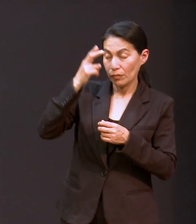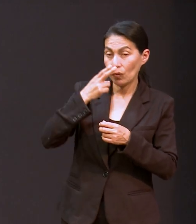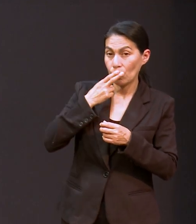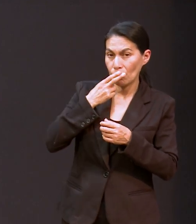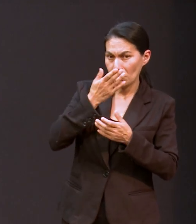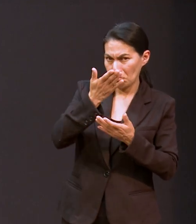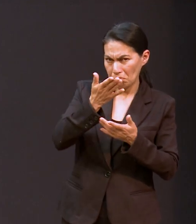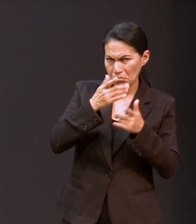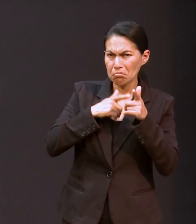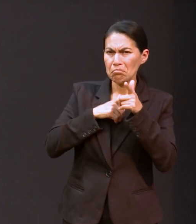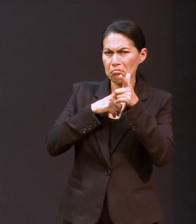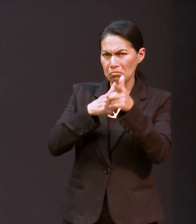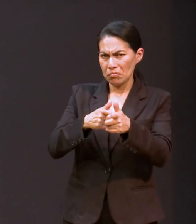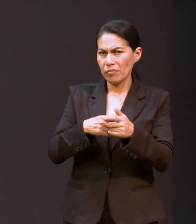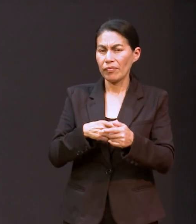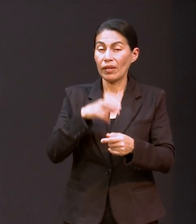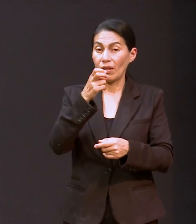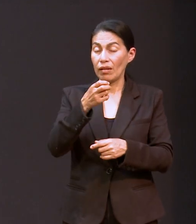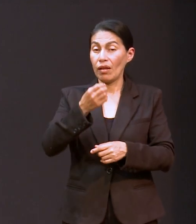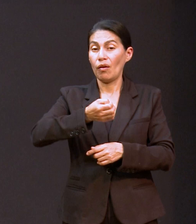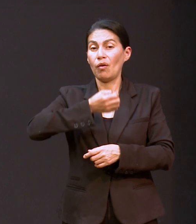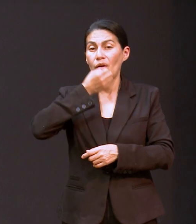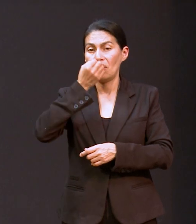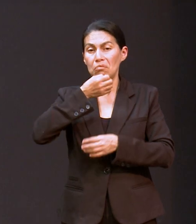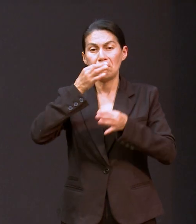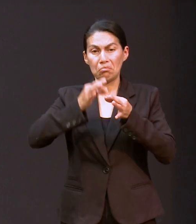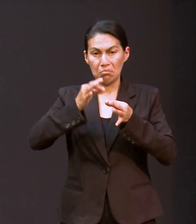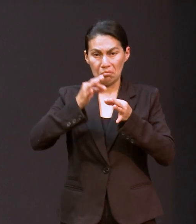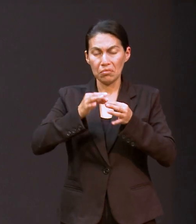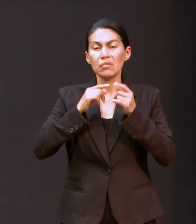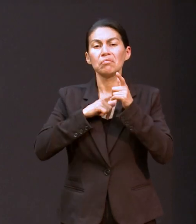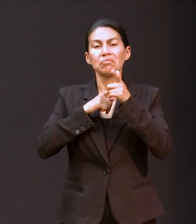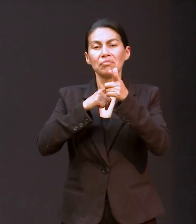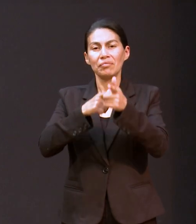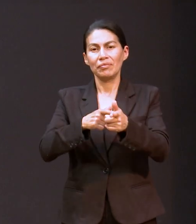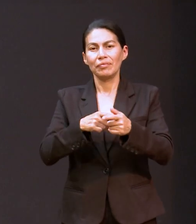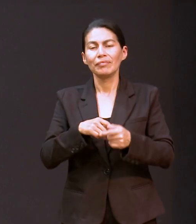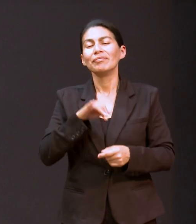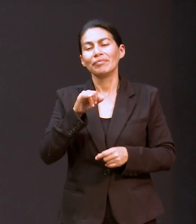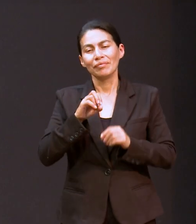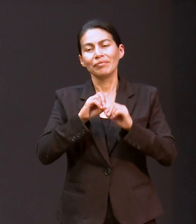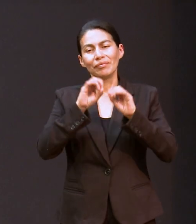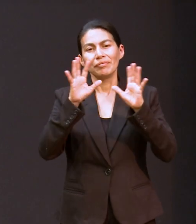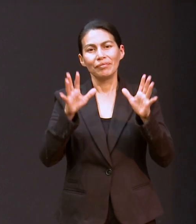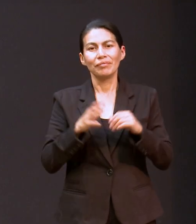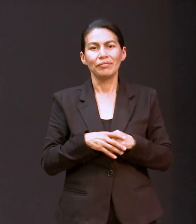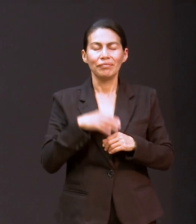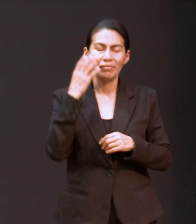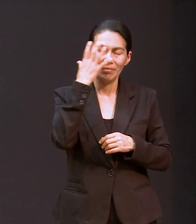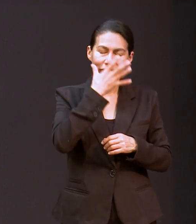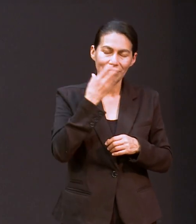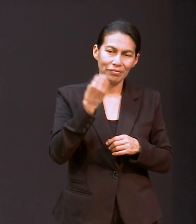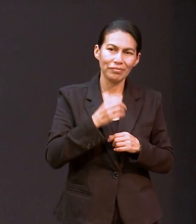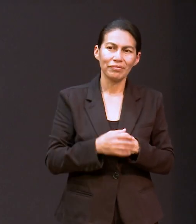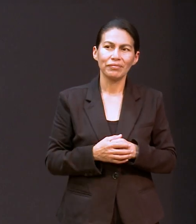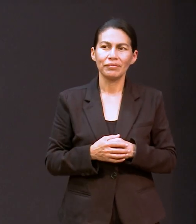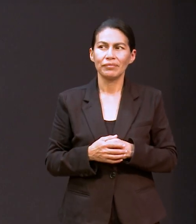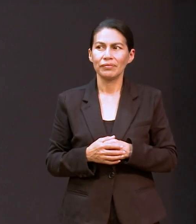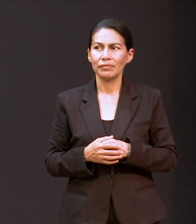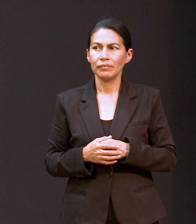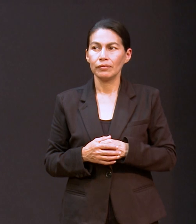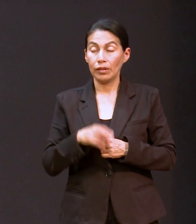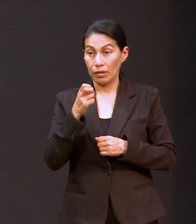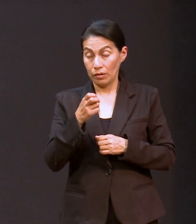te sigue usando esa oración repercute todavía hasta nuestro tiempo claro maravilloso